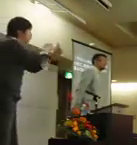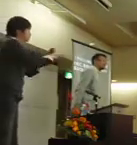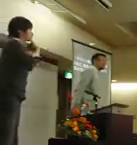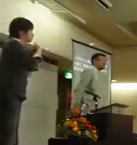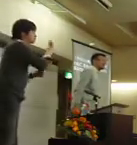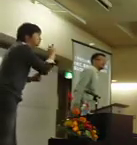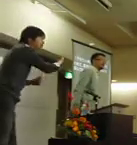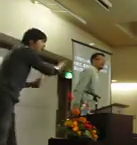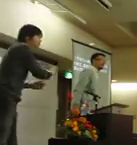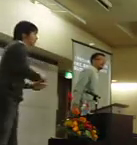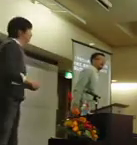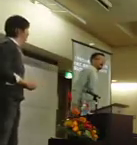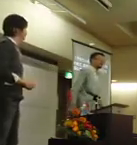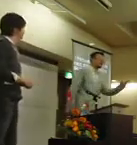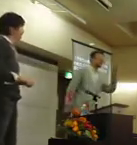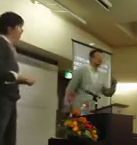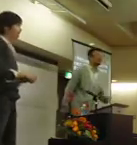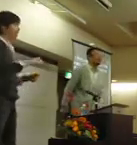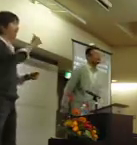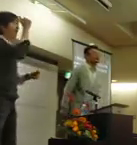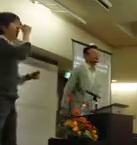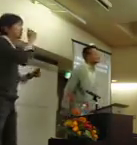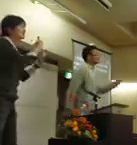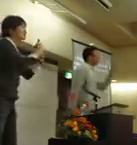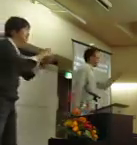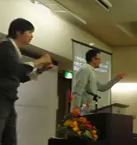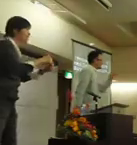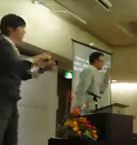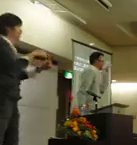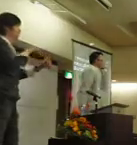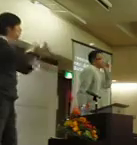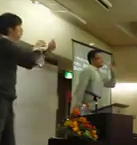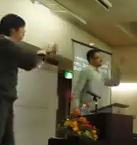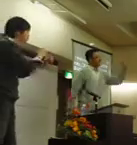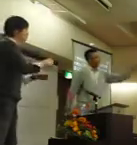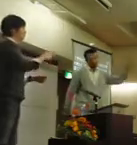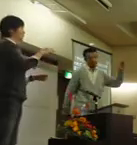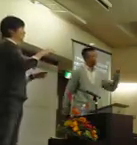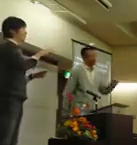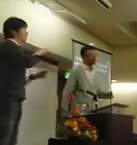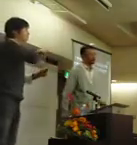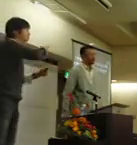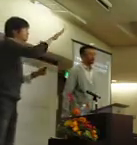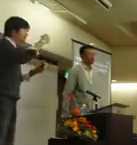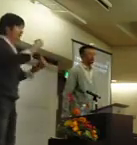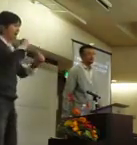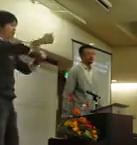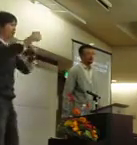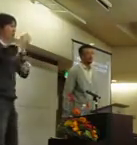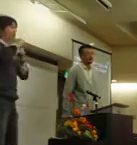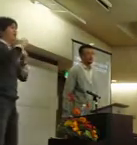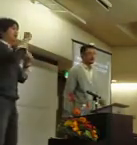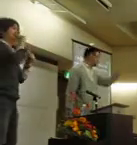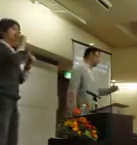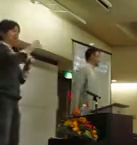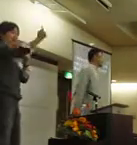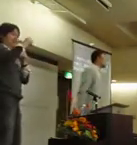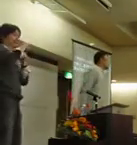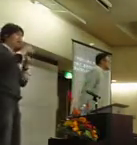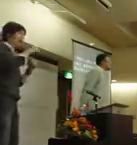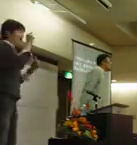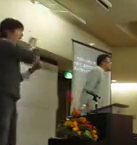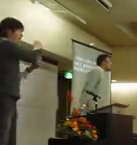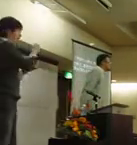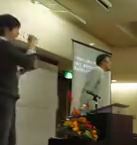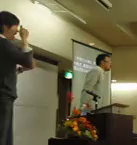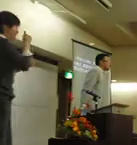か。犯罪者をサポートする、それだけで皆さん攻撃するんですよ。なんであんな